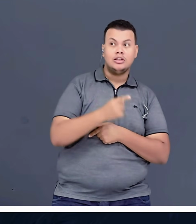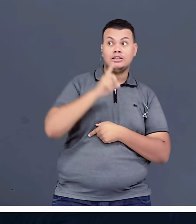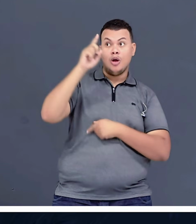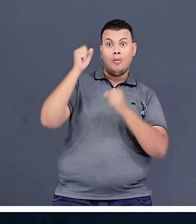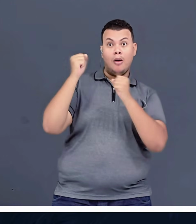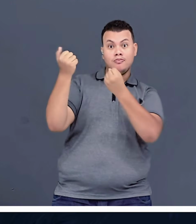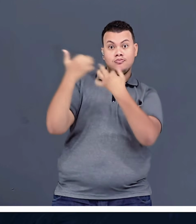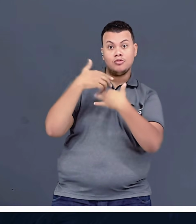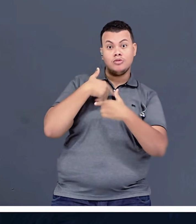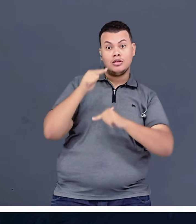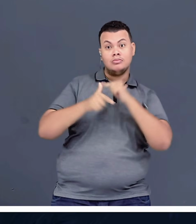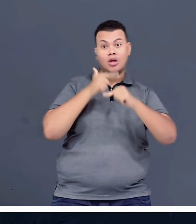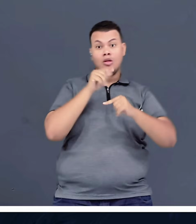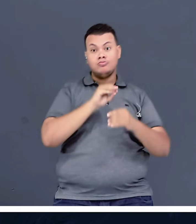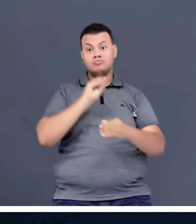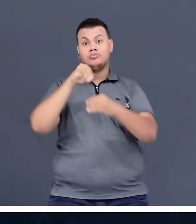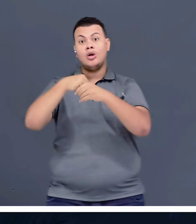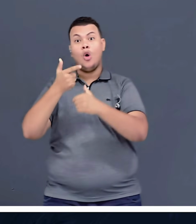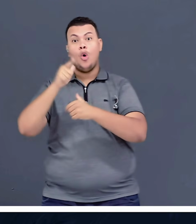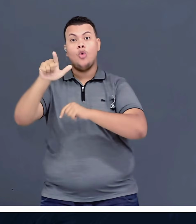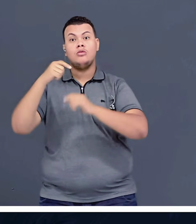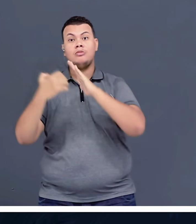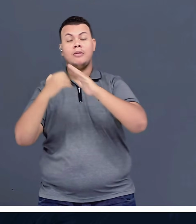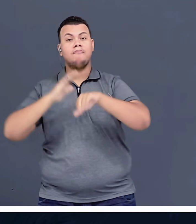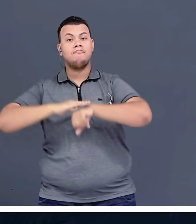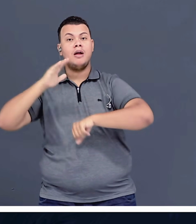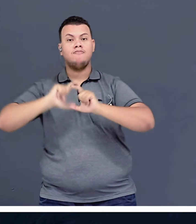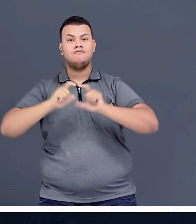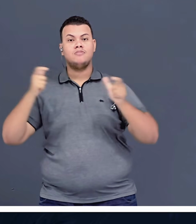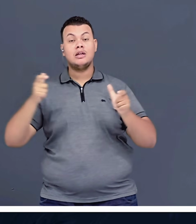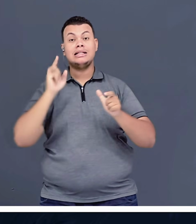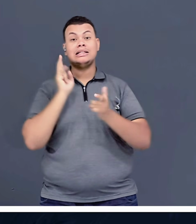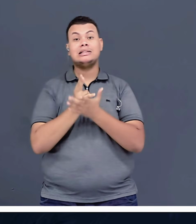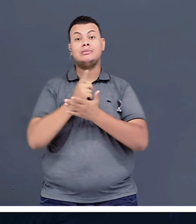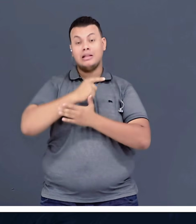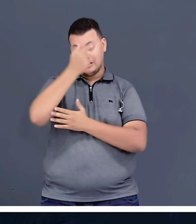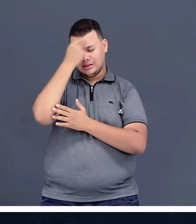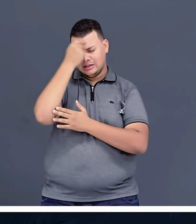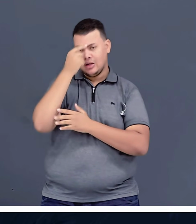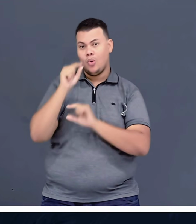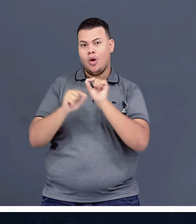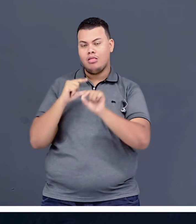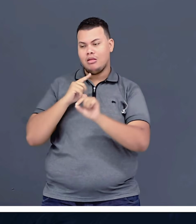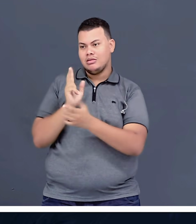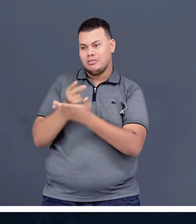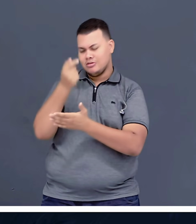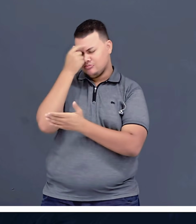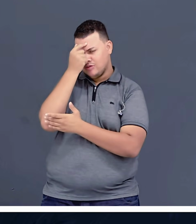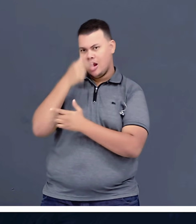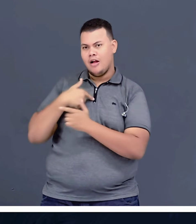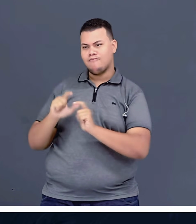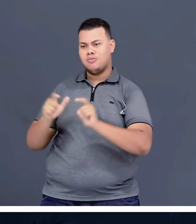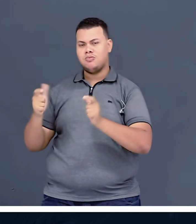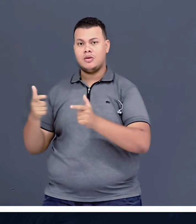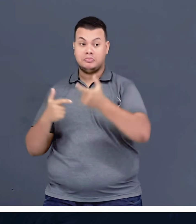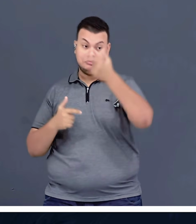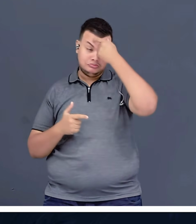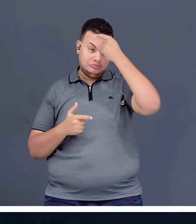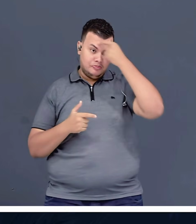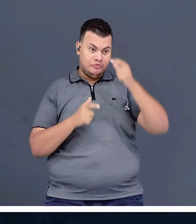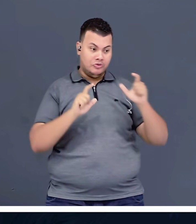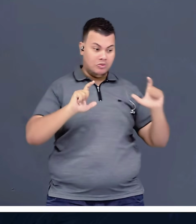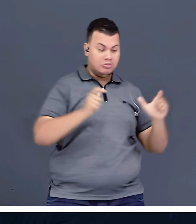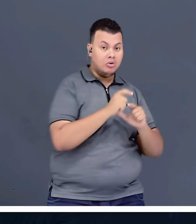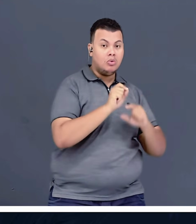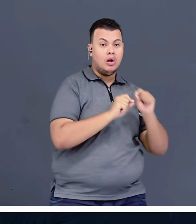Deus me leve para outra empresa maior. Então você percebe que a pessoa tem a mentalidade sempre de ampliação, de escassez não. A mentalidade de escassez é sempre pensando,